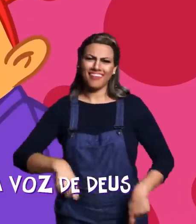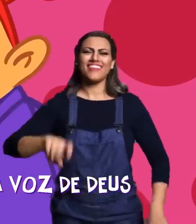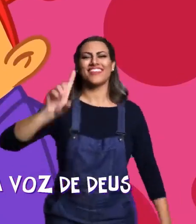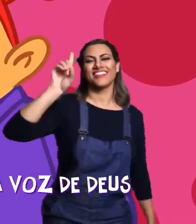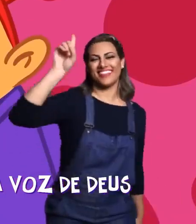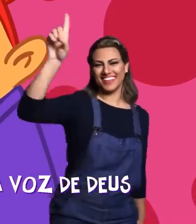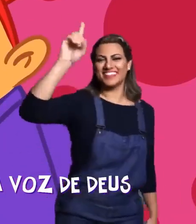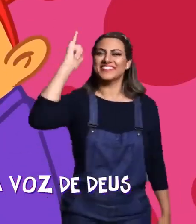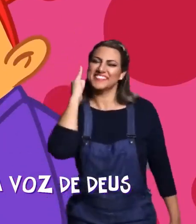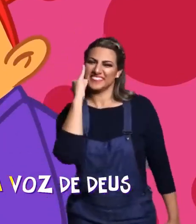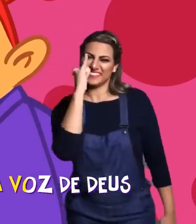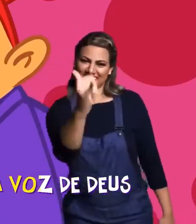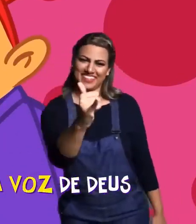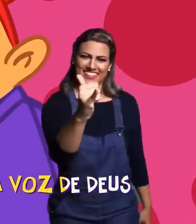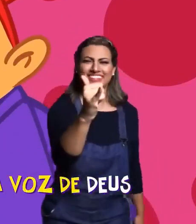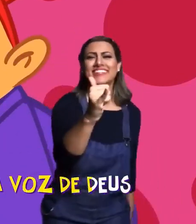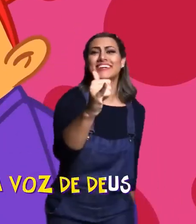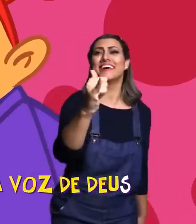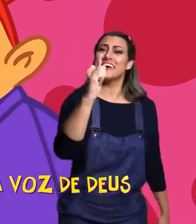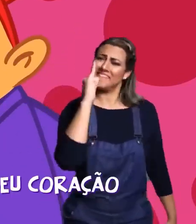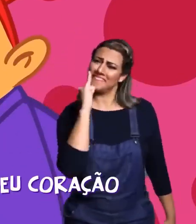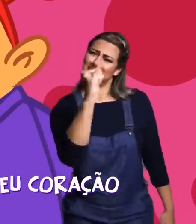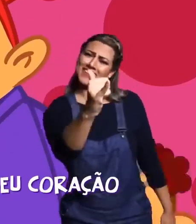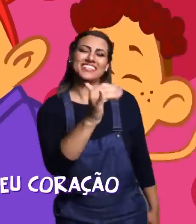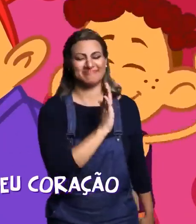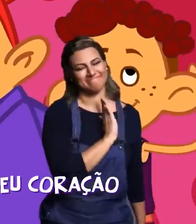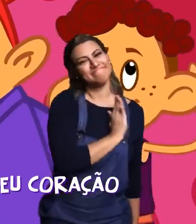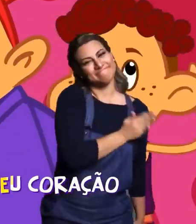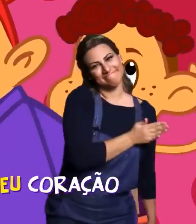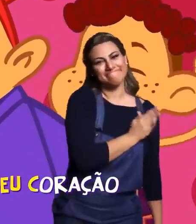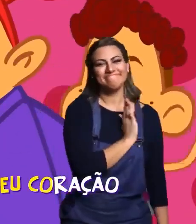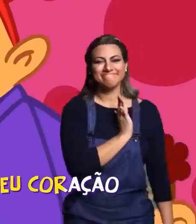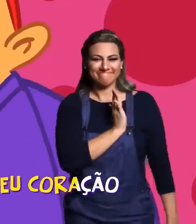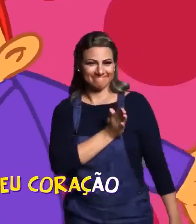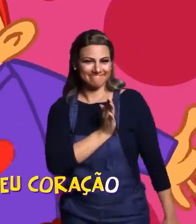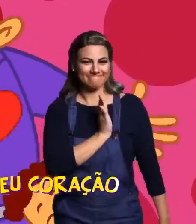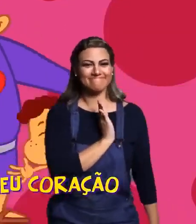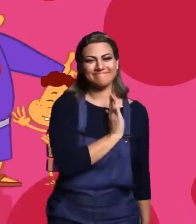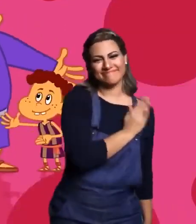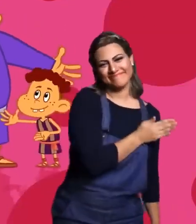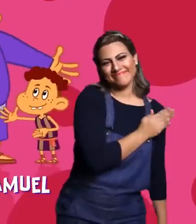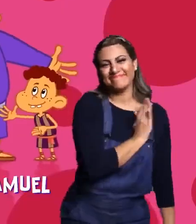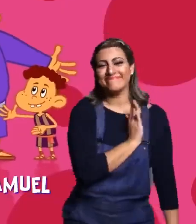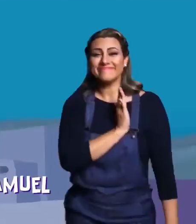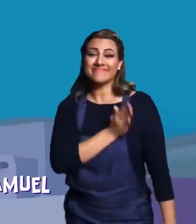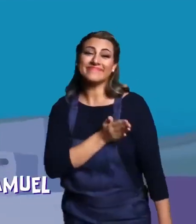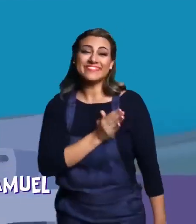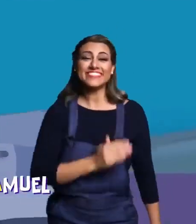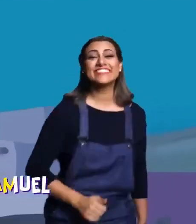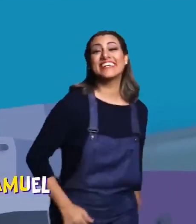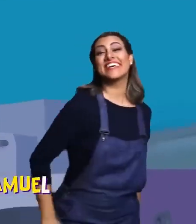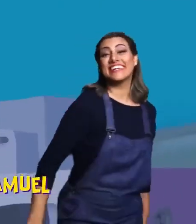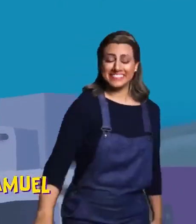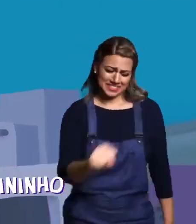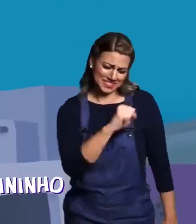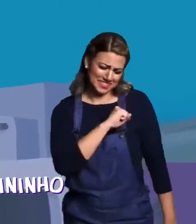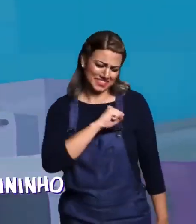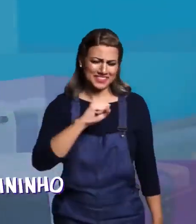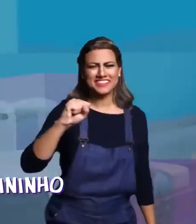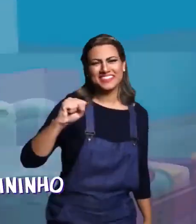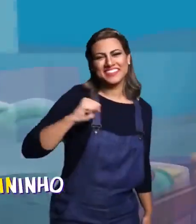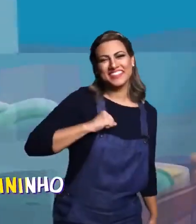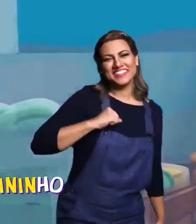você pode ouvir a voz de Deus lá no fundo do seu coração. Samuel, Samuel